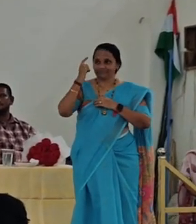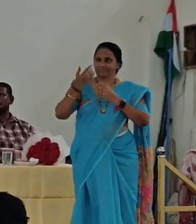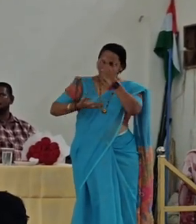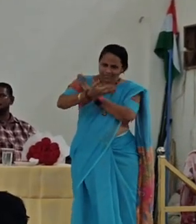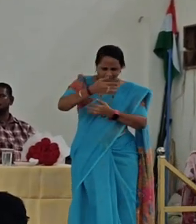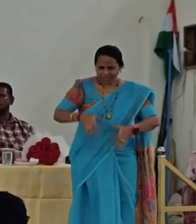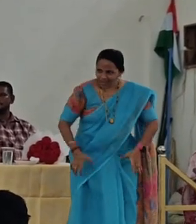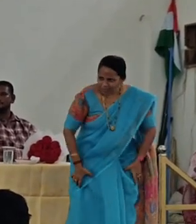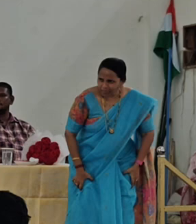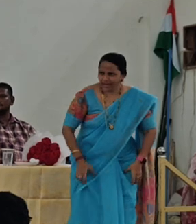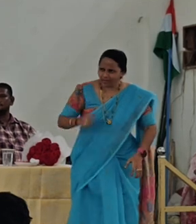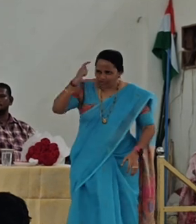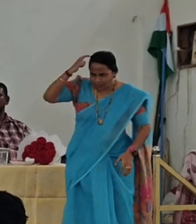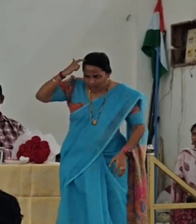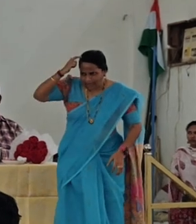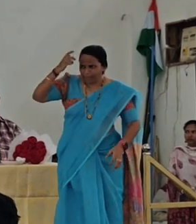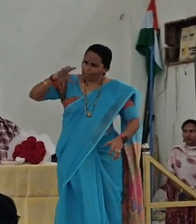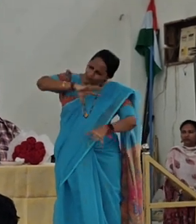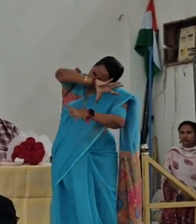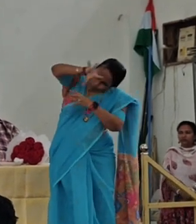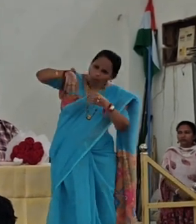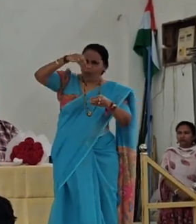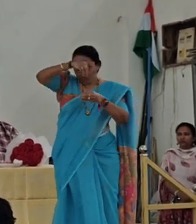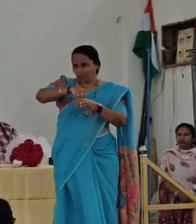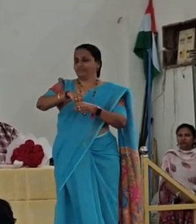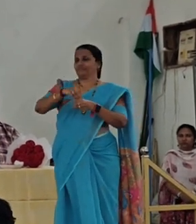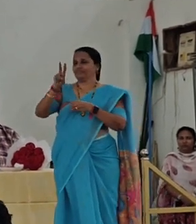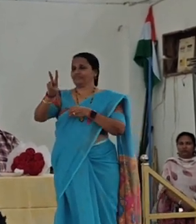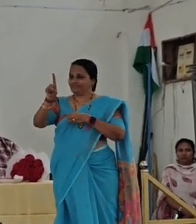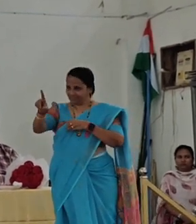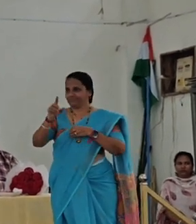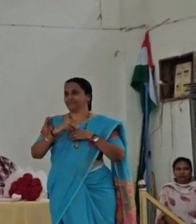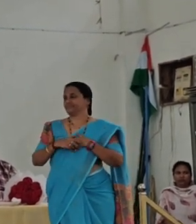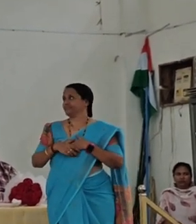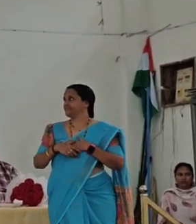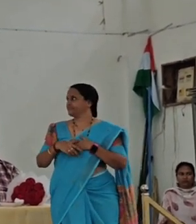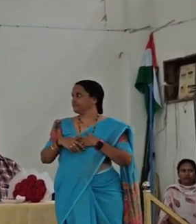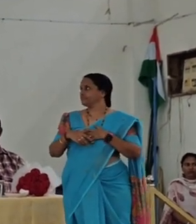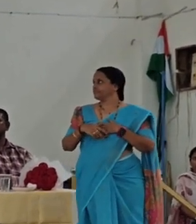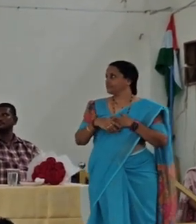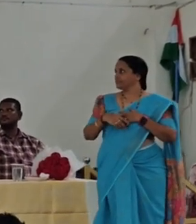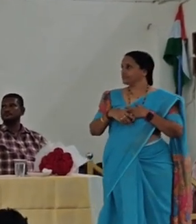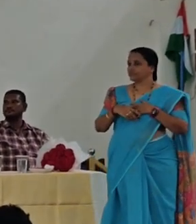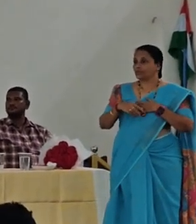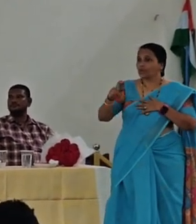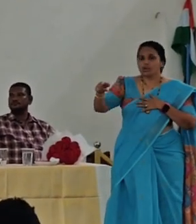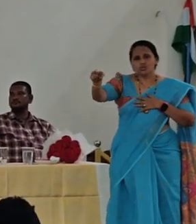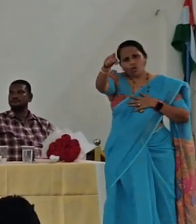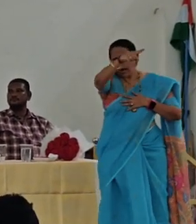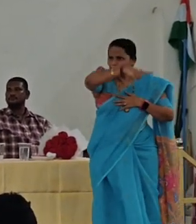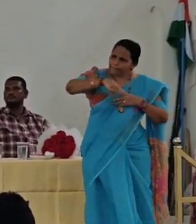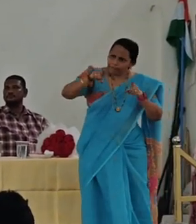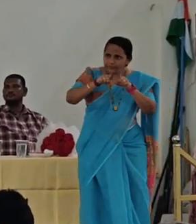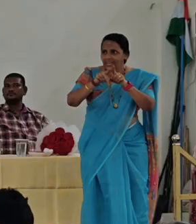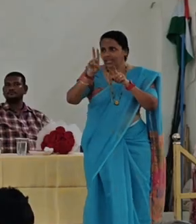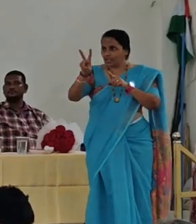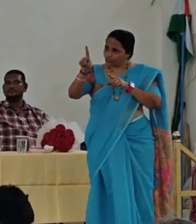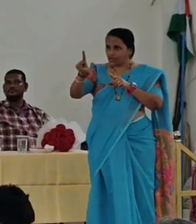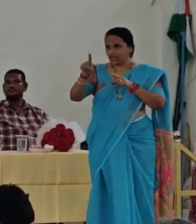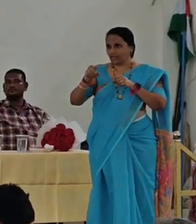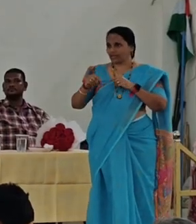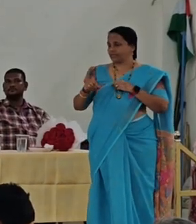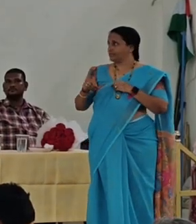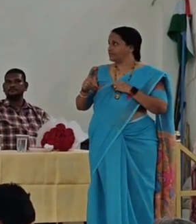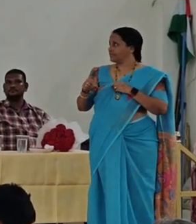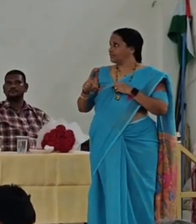వికలాంగులు ఉన్న వాళ్ళు దివ్యాంగులు ఉన్నారు. కాబట్టి ప్రతి ఒక్కరికి అందరికి కలిపి